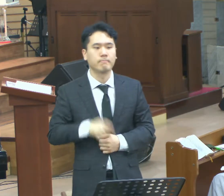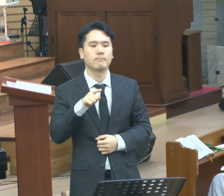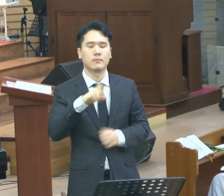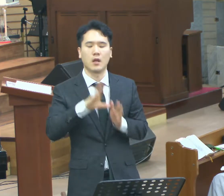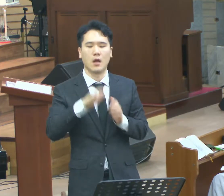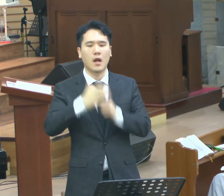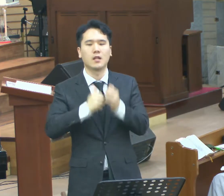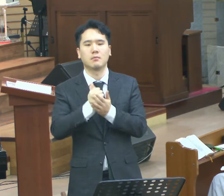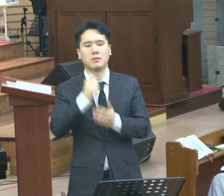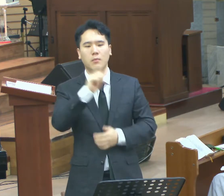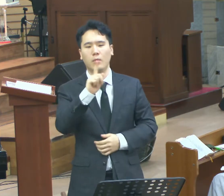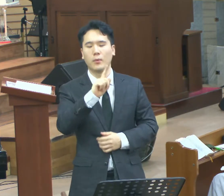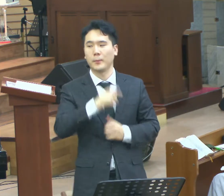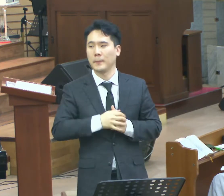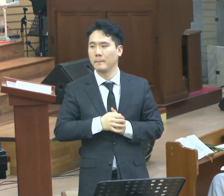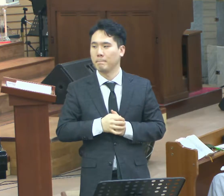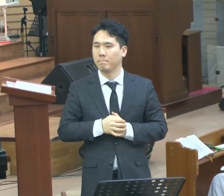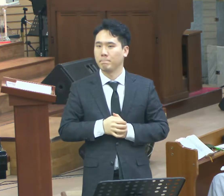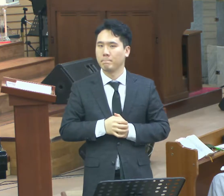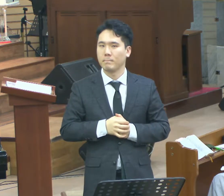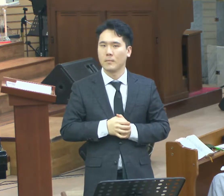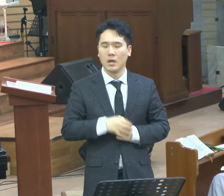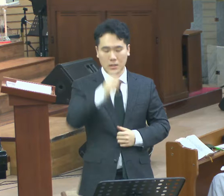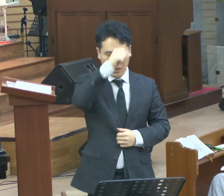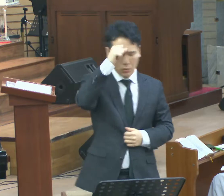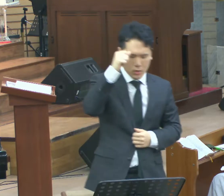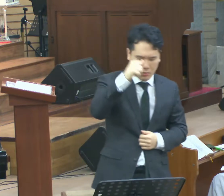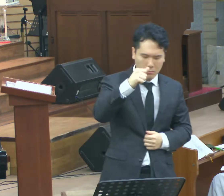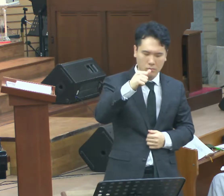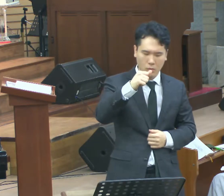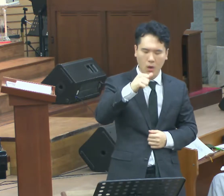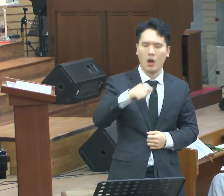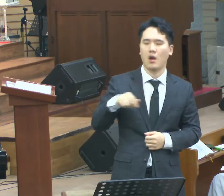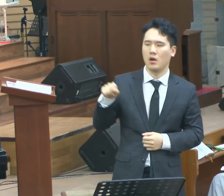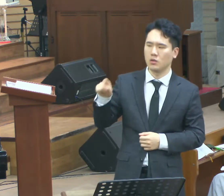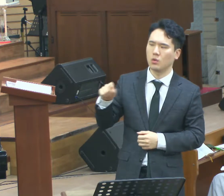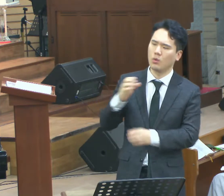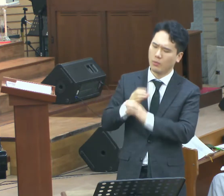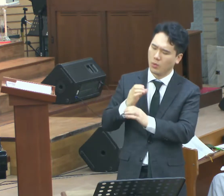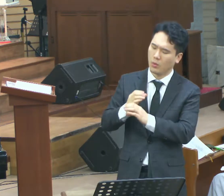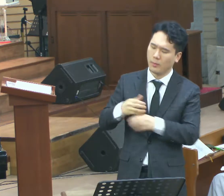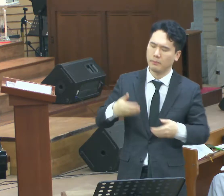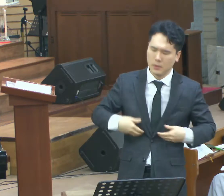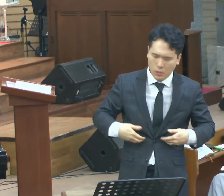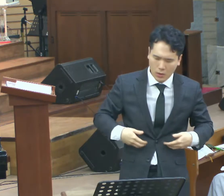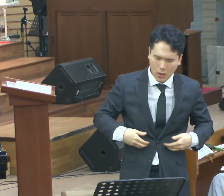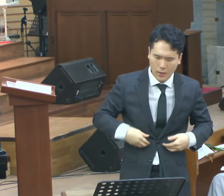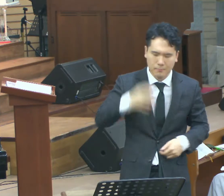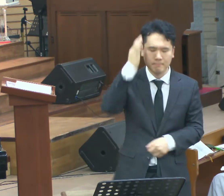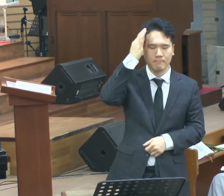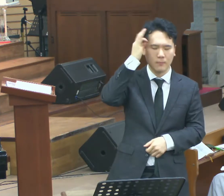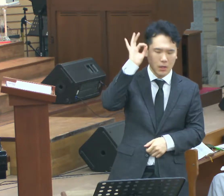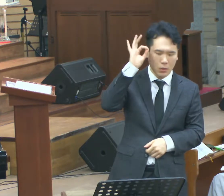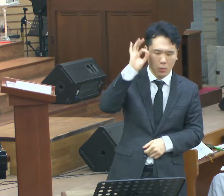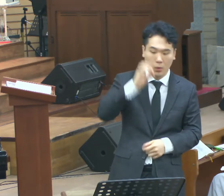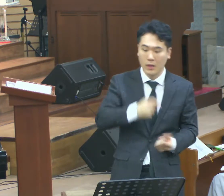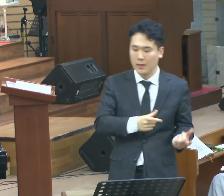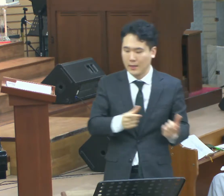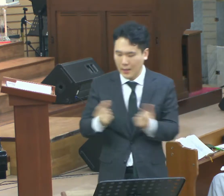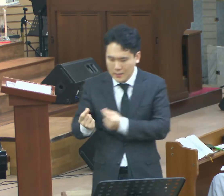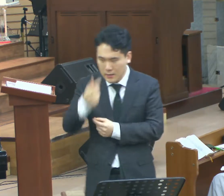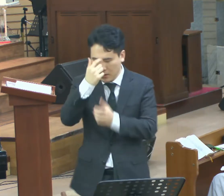장로님들도 정말 필요하다 이렇게 합세해 주신 거죠. 그리고 한 대만 실으면 어떻게 많이 계신데